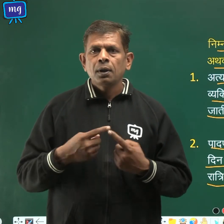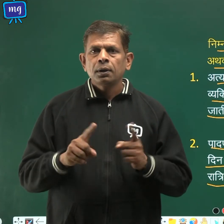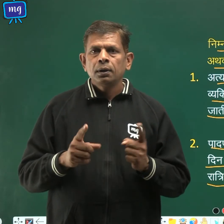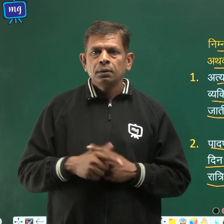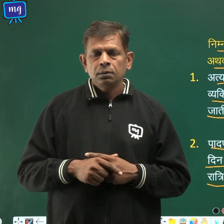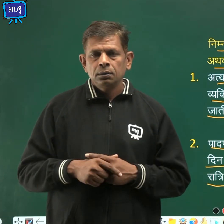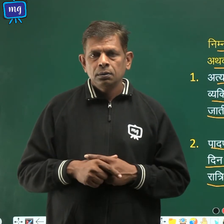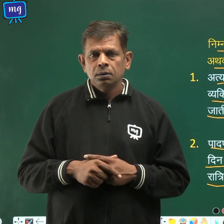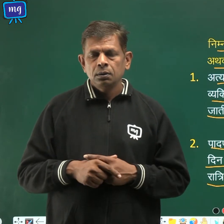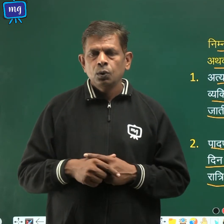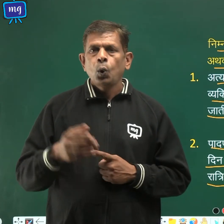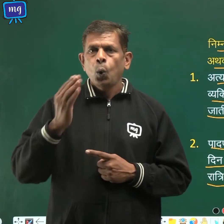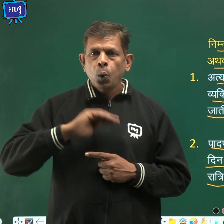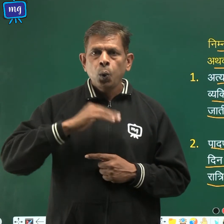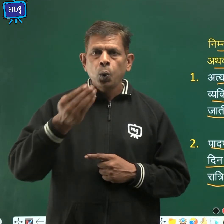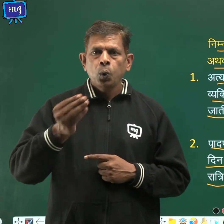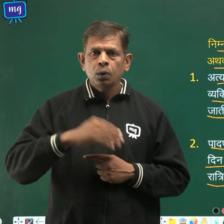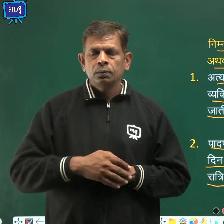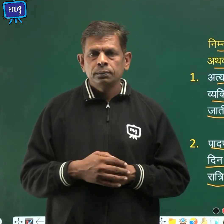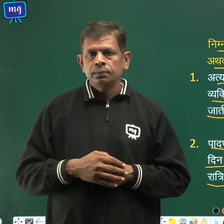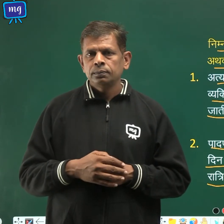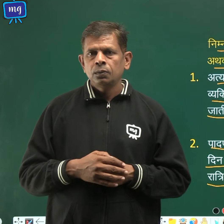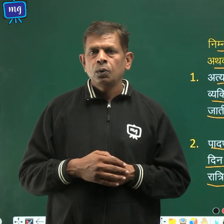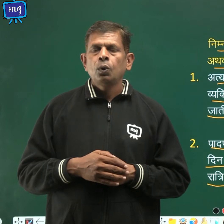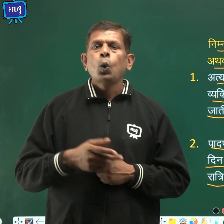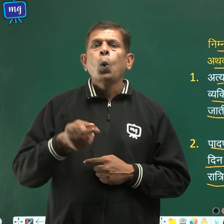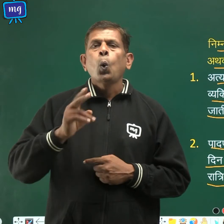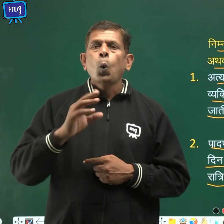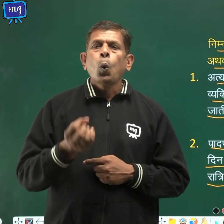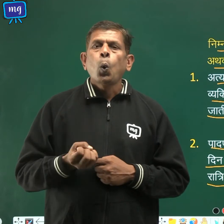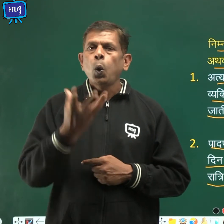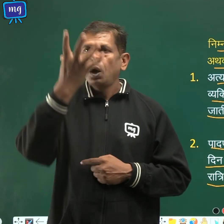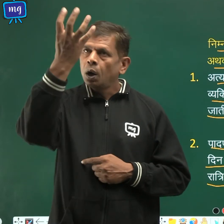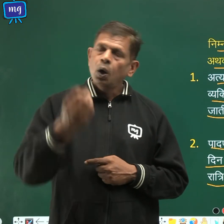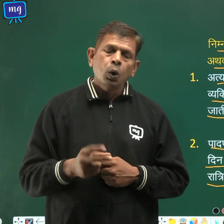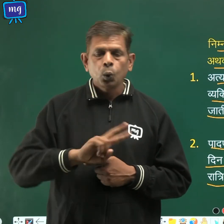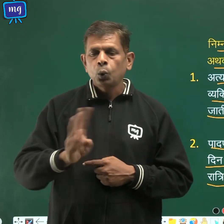लेकिन श्वसन दिन और रात दोनों में होता है।